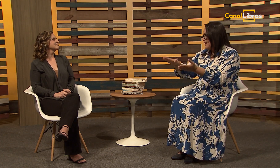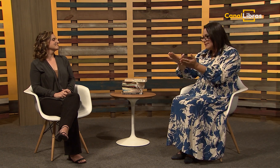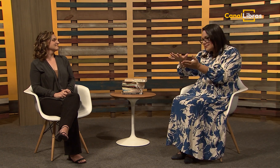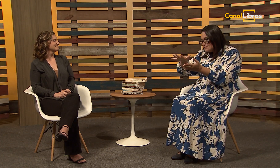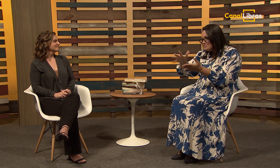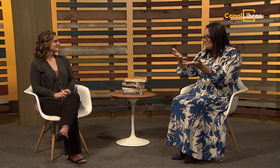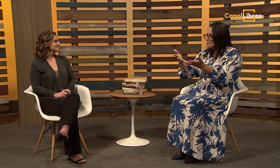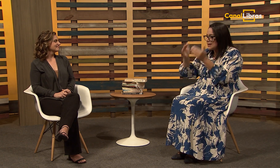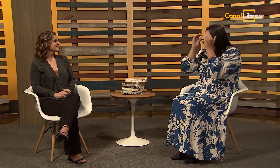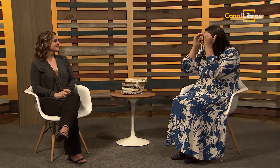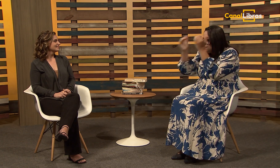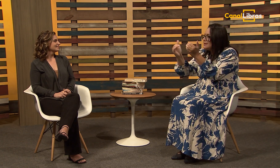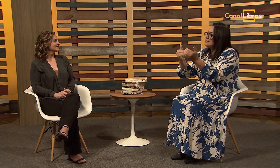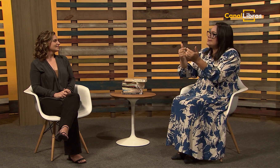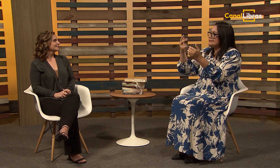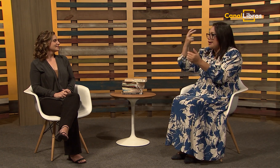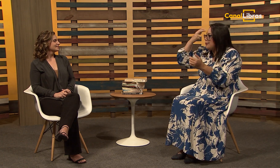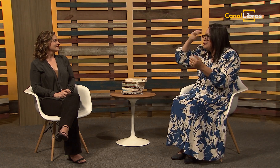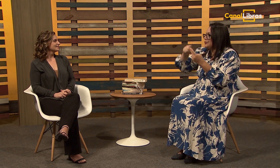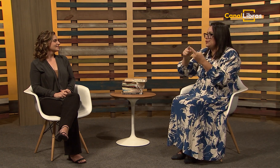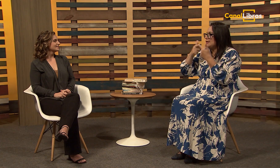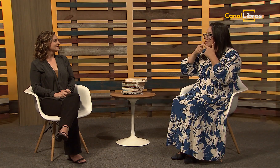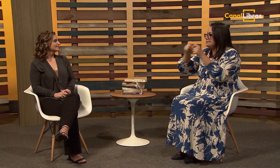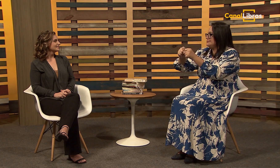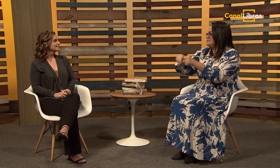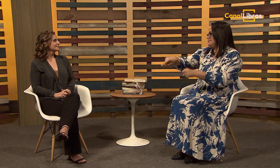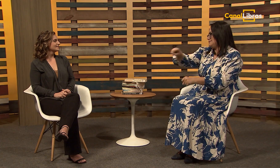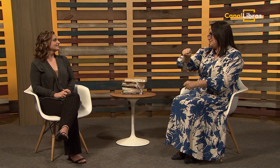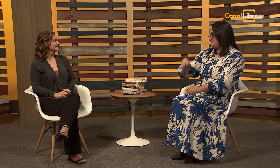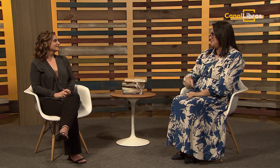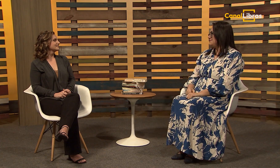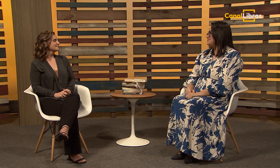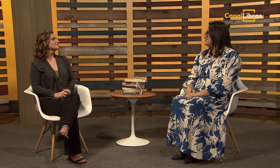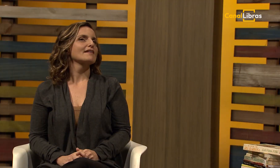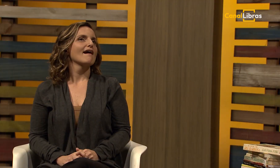Serão materiais que contemplam a identidade e cultura linguística dessas crianças.